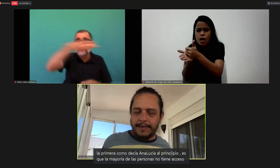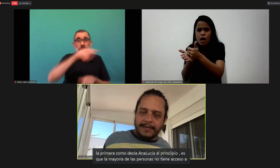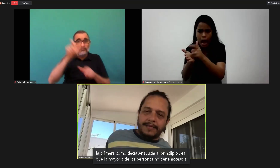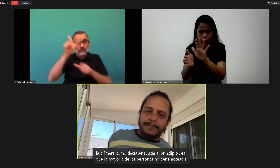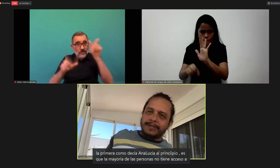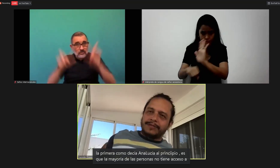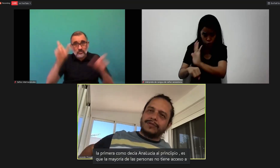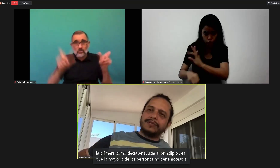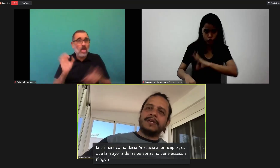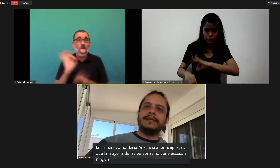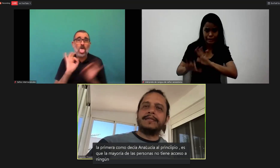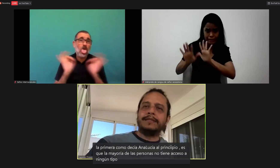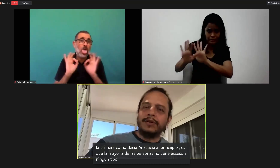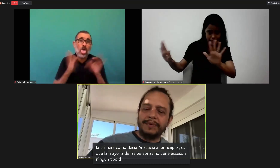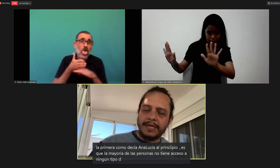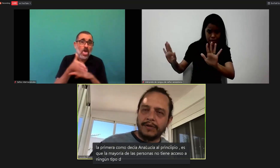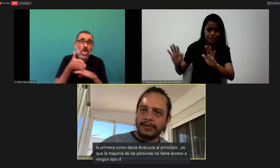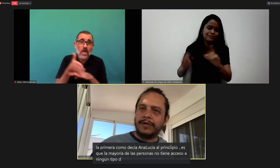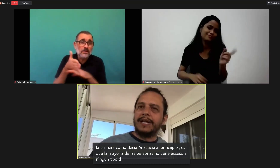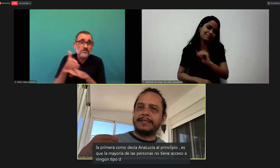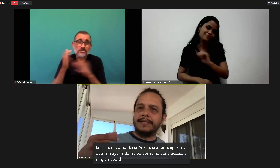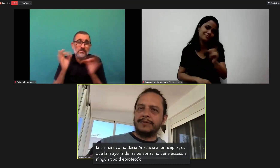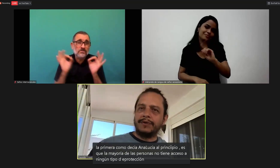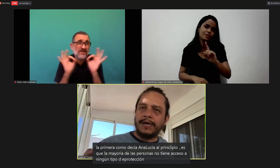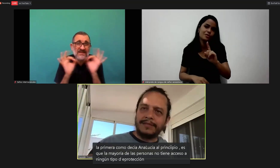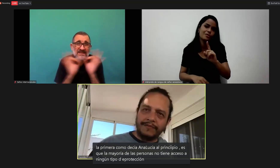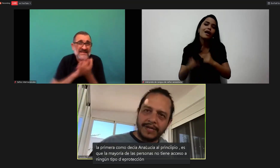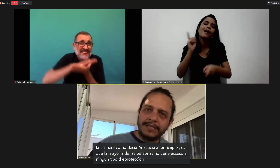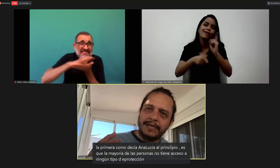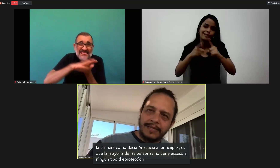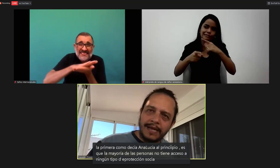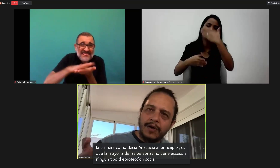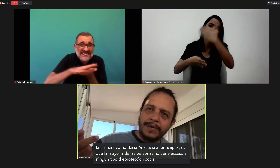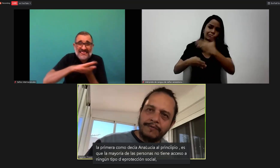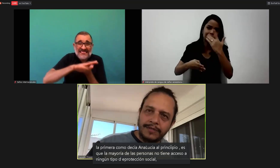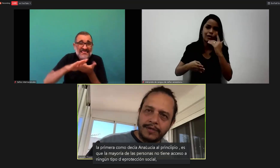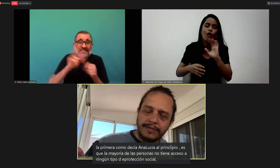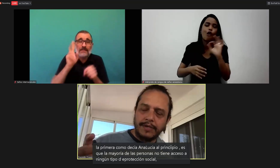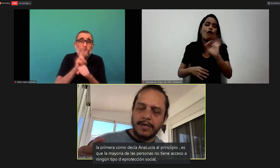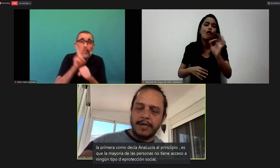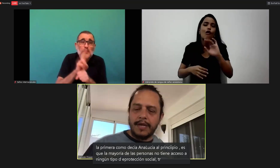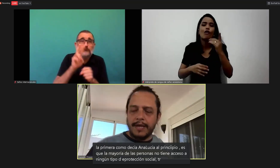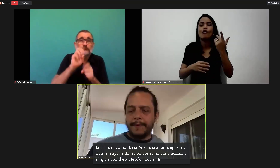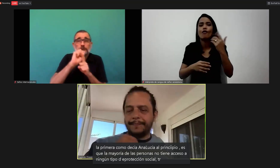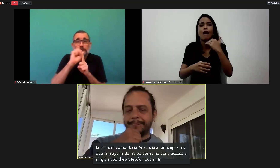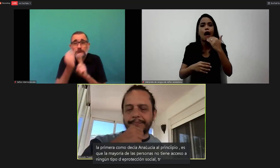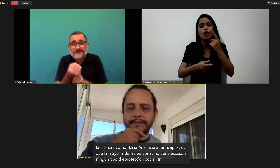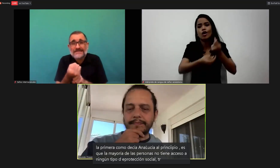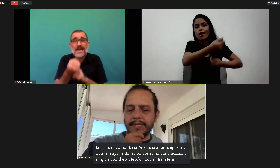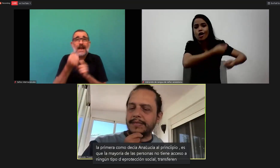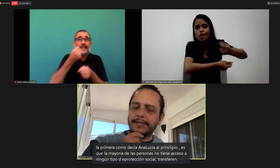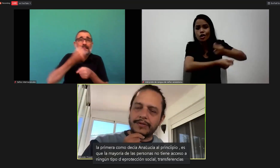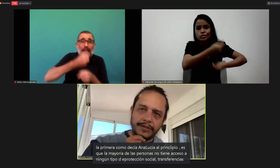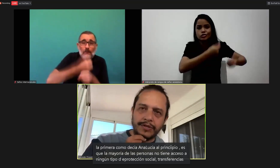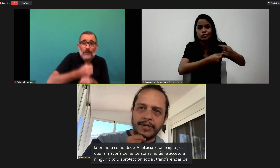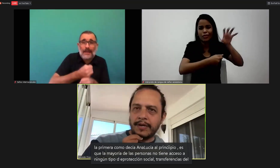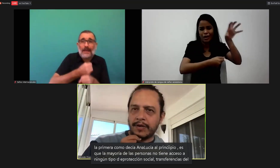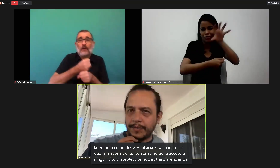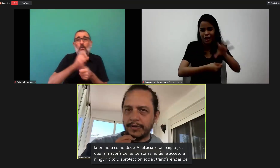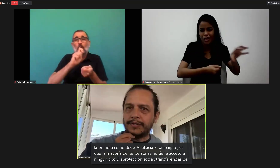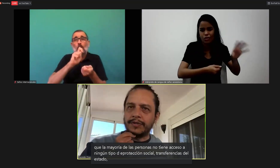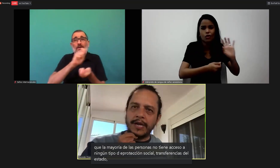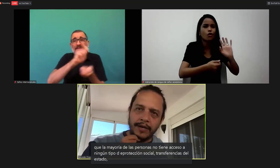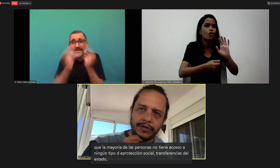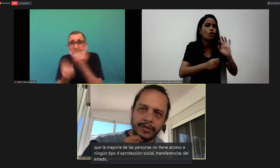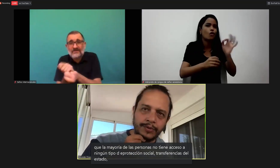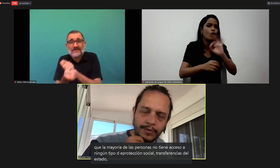hablo de protección social en sentido limitado, ¿no? En el acceso a transferencias del Estado, beneficios tanto condicionales